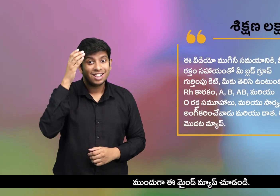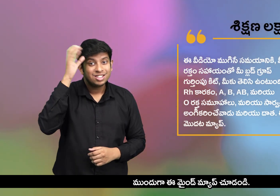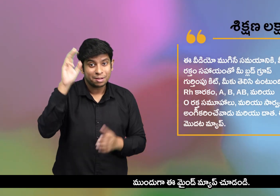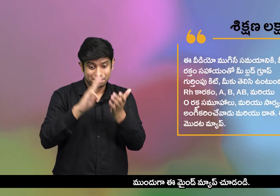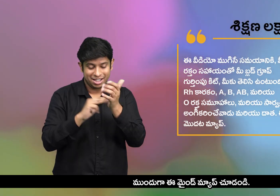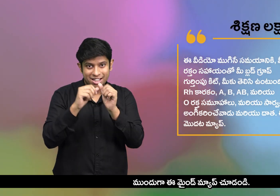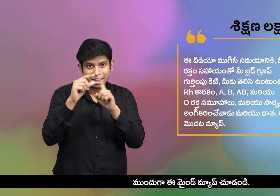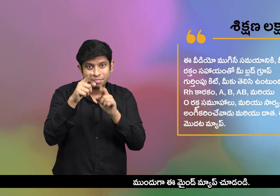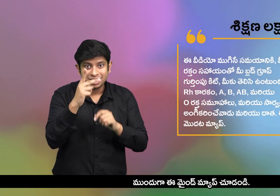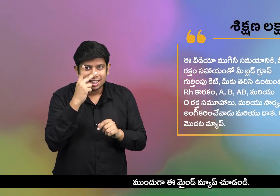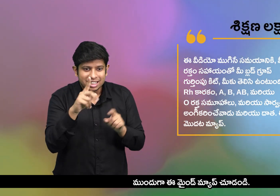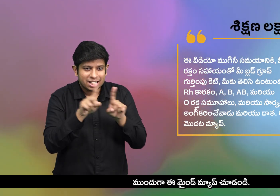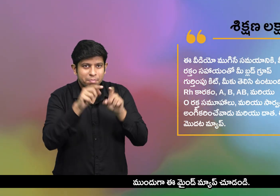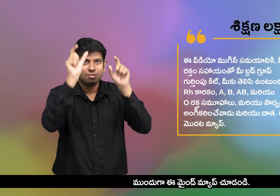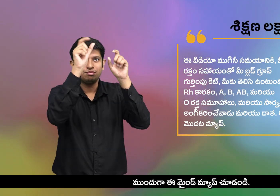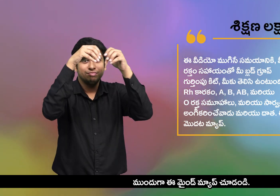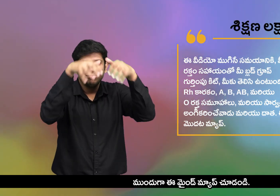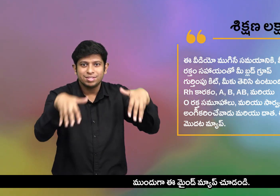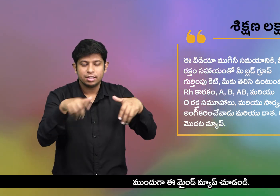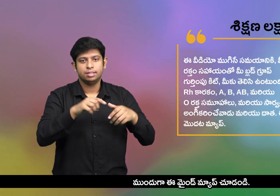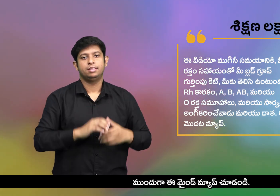ముందుగా ఈ మైండ్ మ్యాప్ చూడండి.